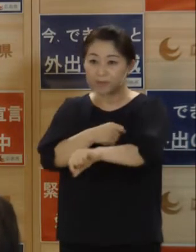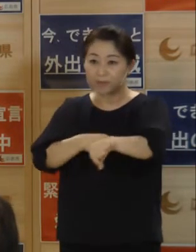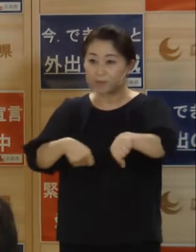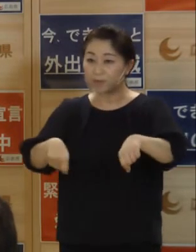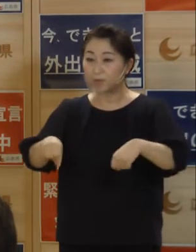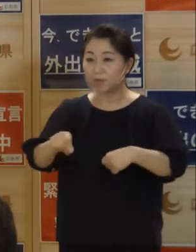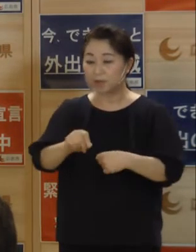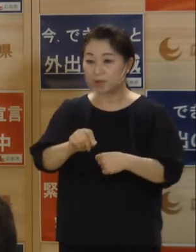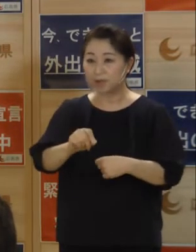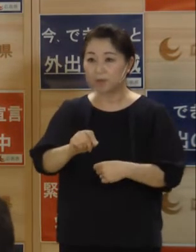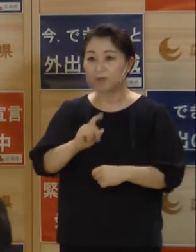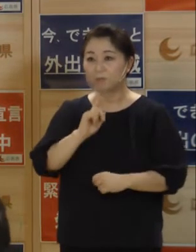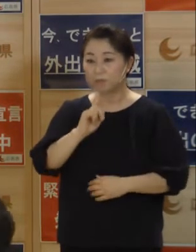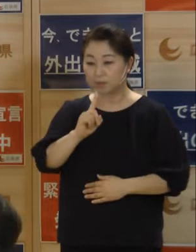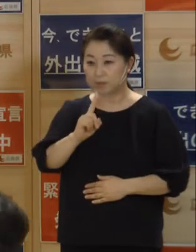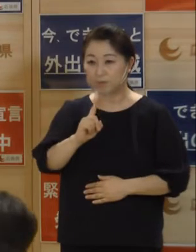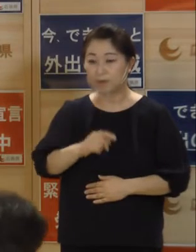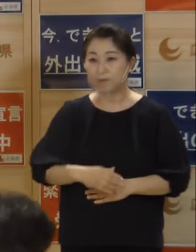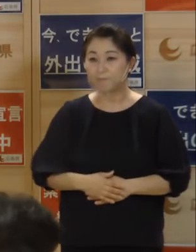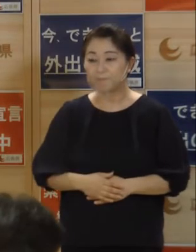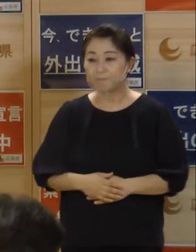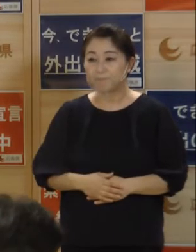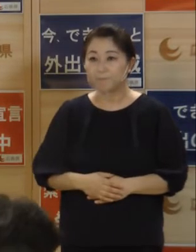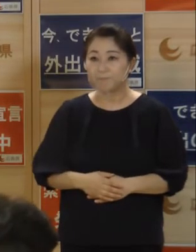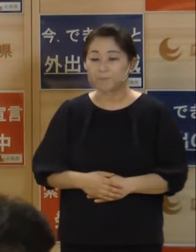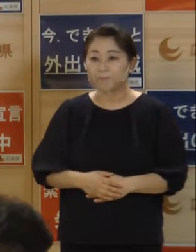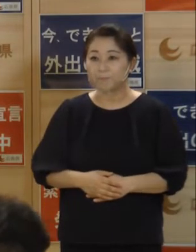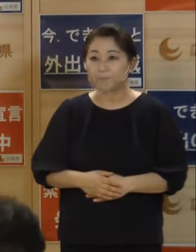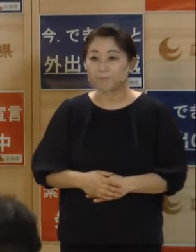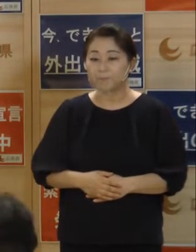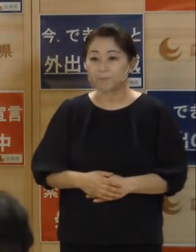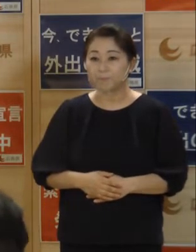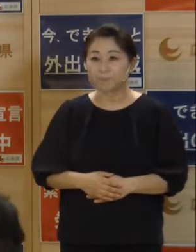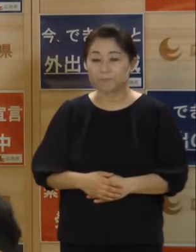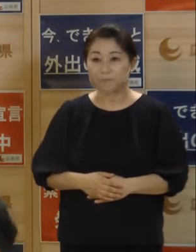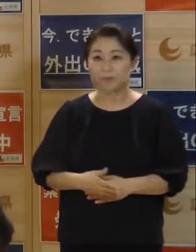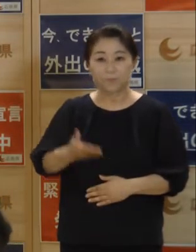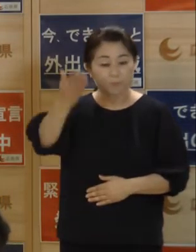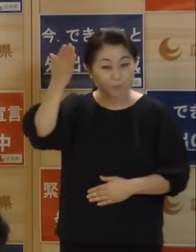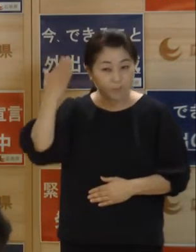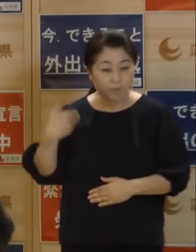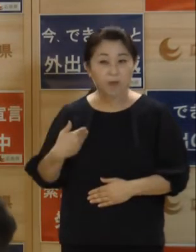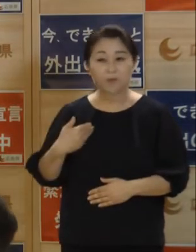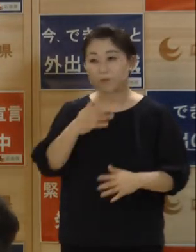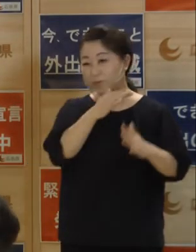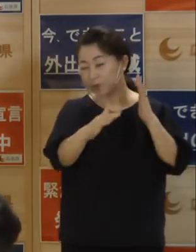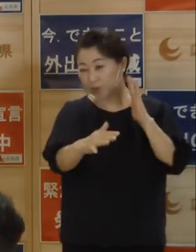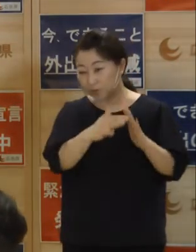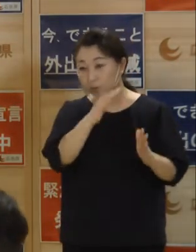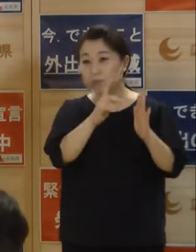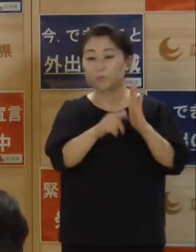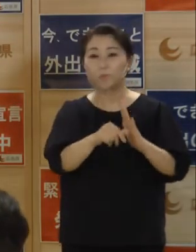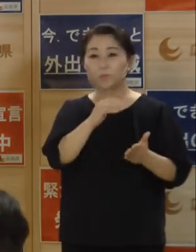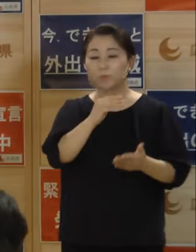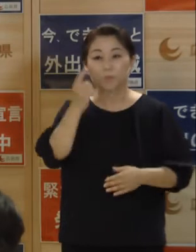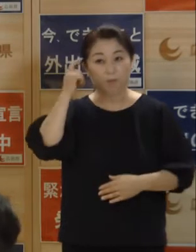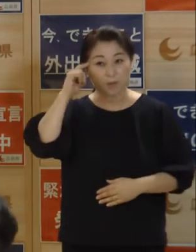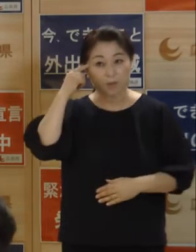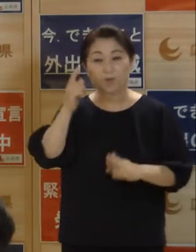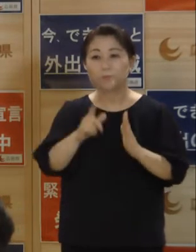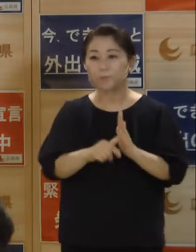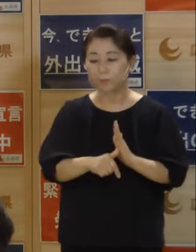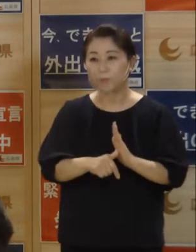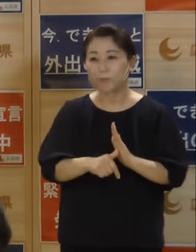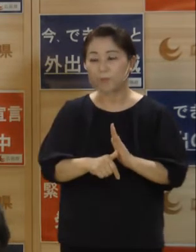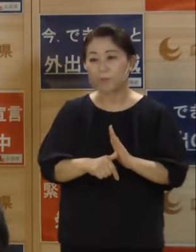の、つまり、まあせまあ、それこそ第二次世界大戦の時のようなことを考えるとですね、